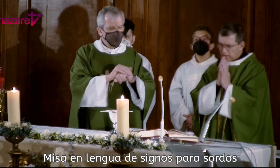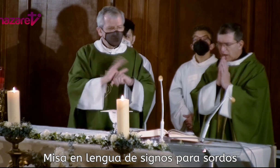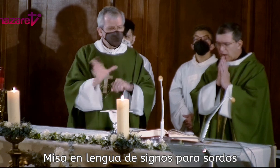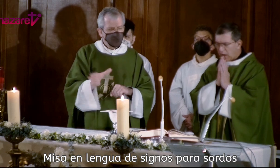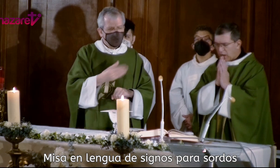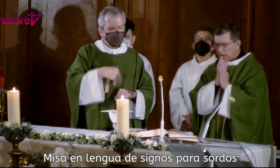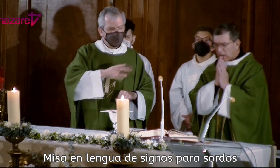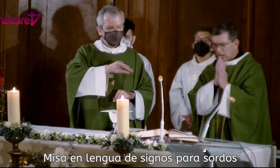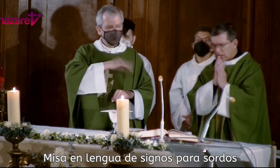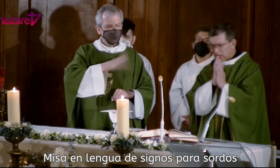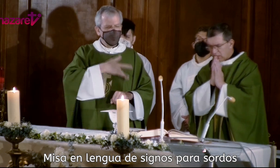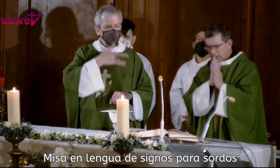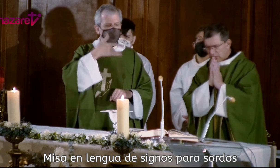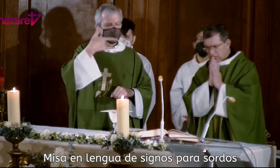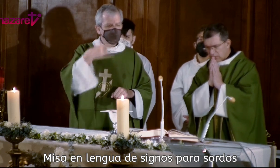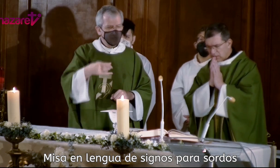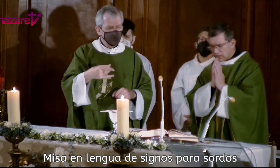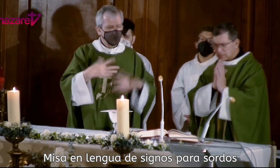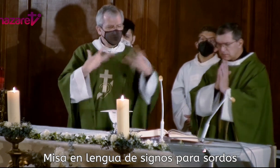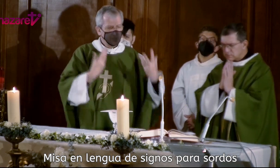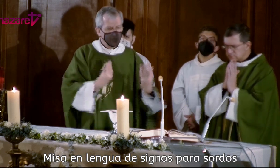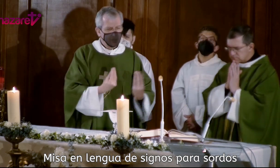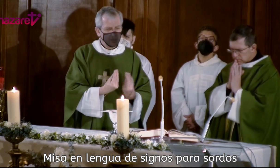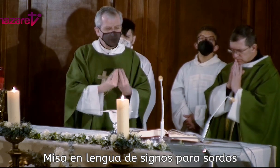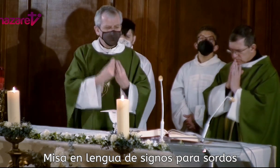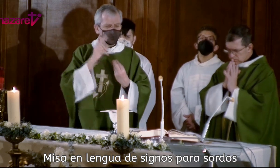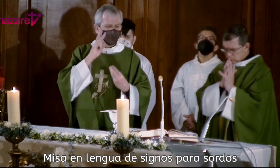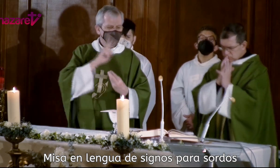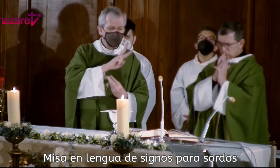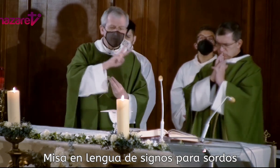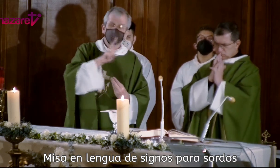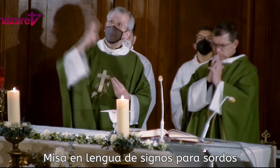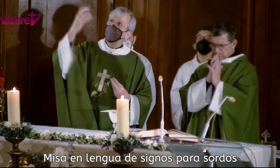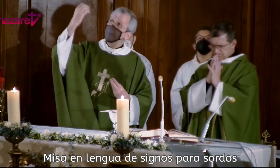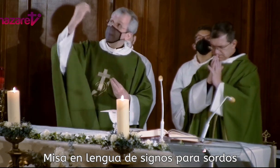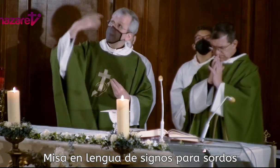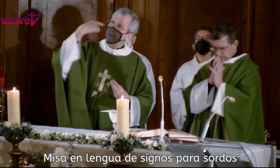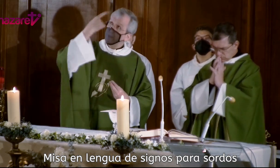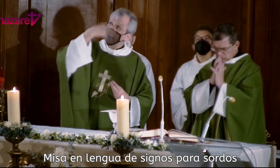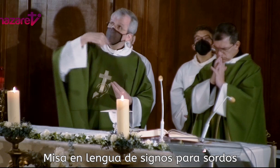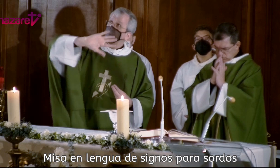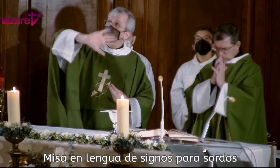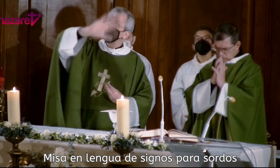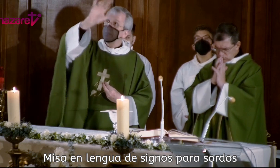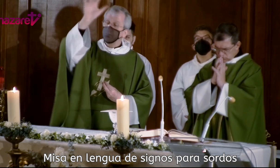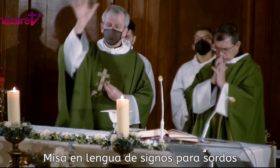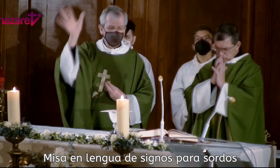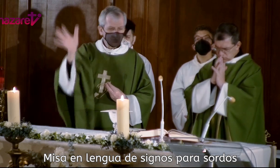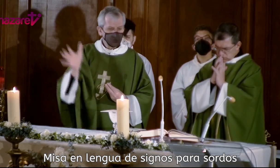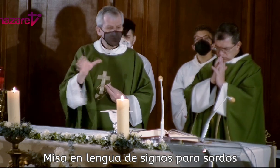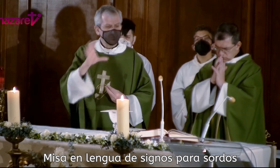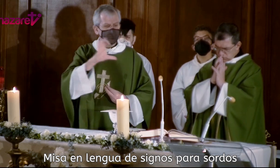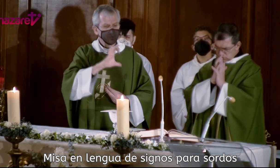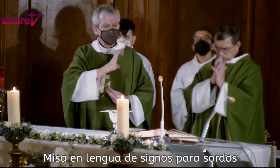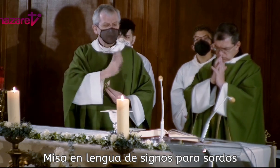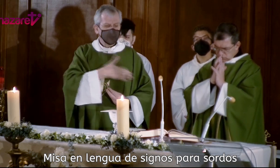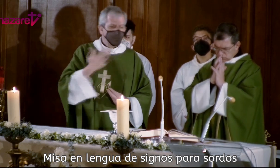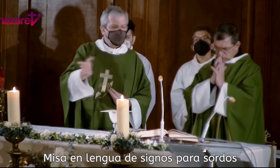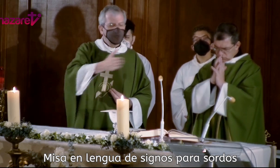amigos y de todos los que han muerto en tu misericordia. Admítelos a contemplar la luz de tu rostro. Ten